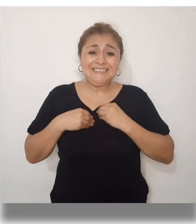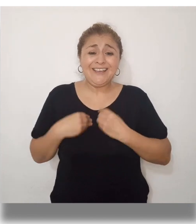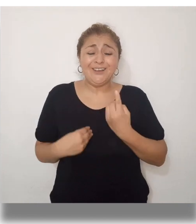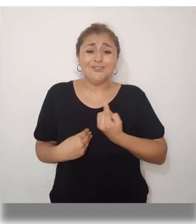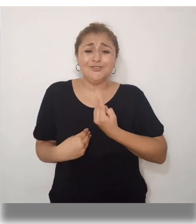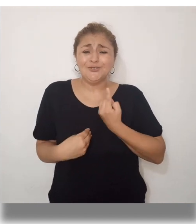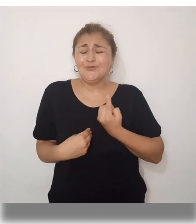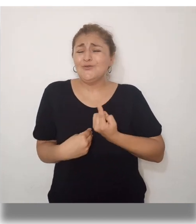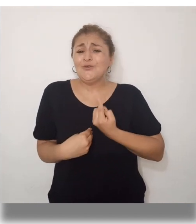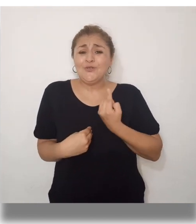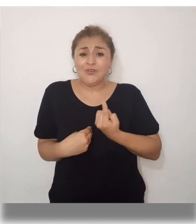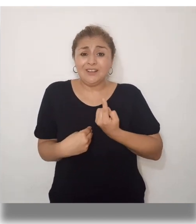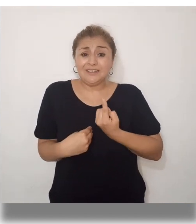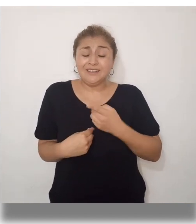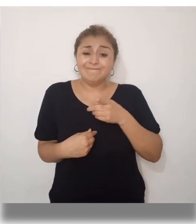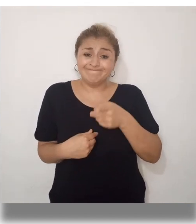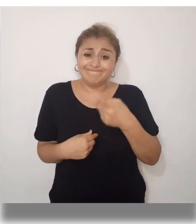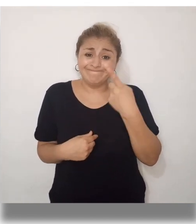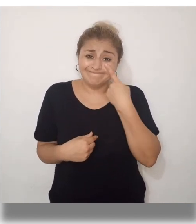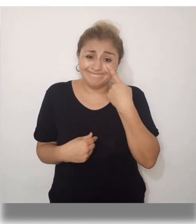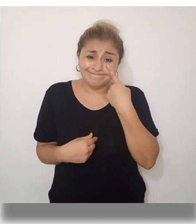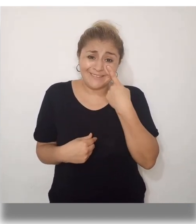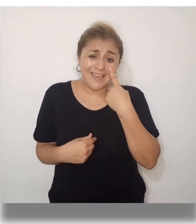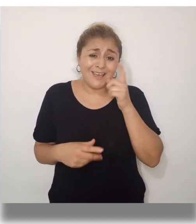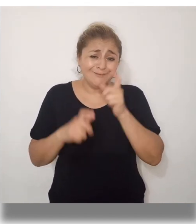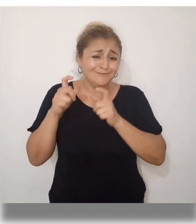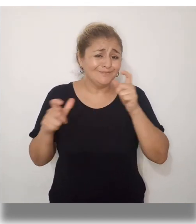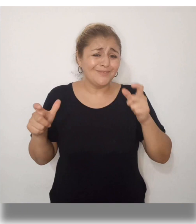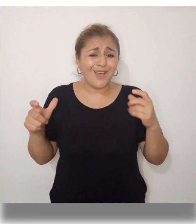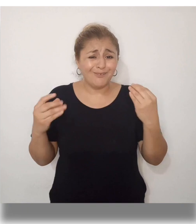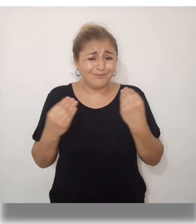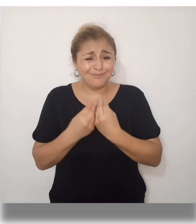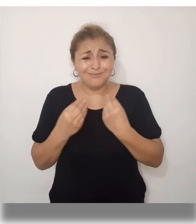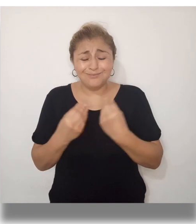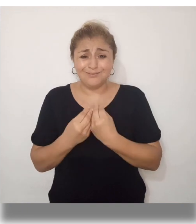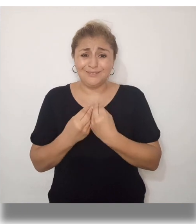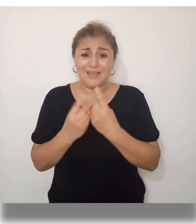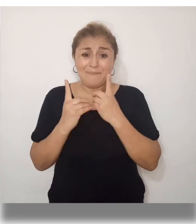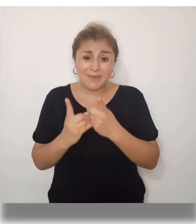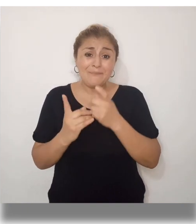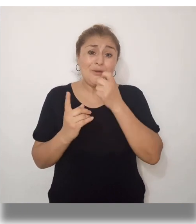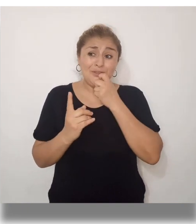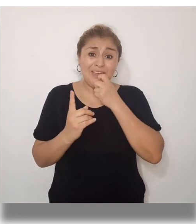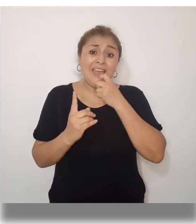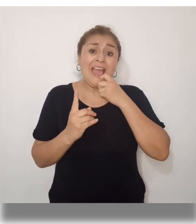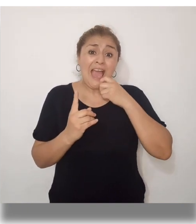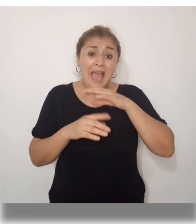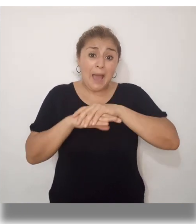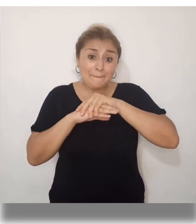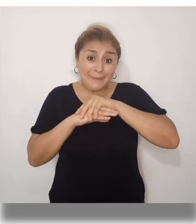que muchas personas sienten aunque estén rodeados de amigos